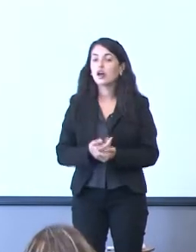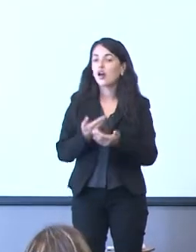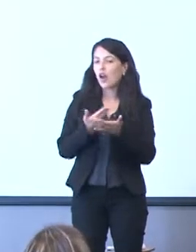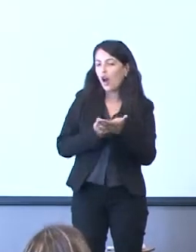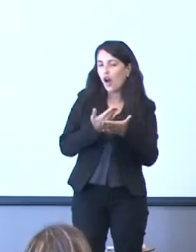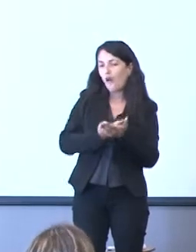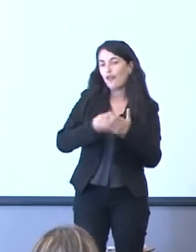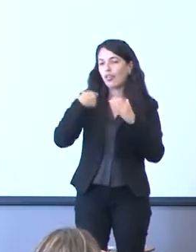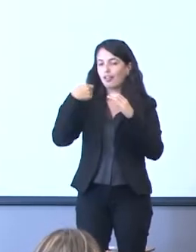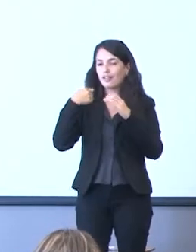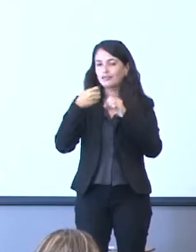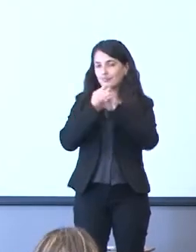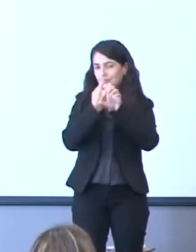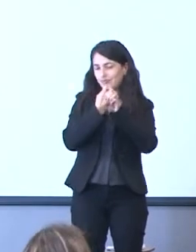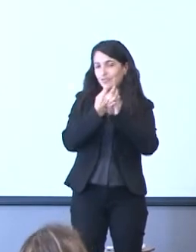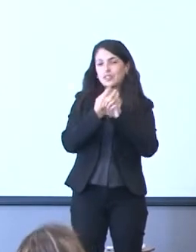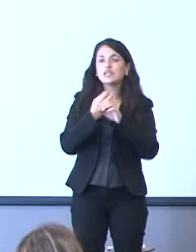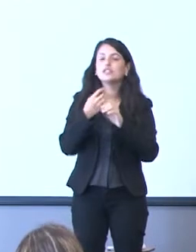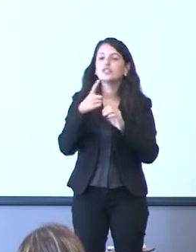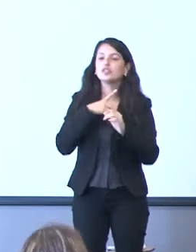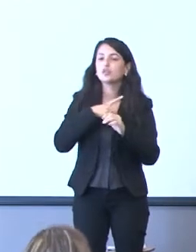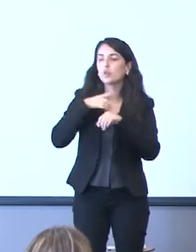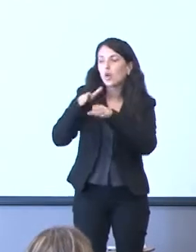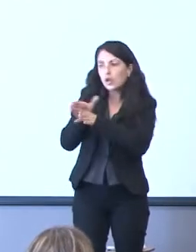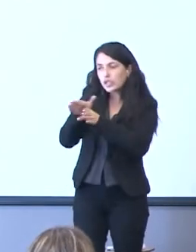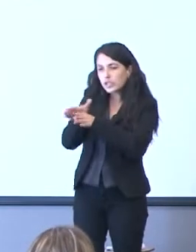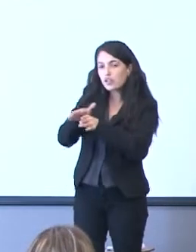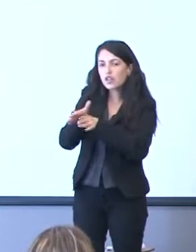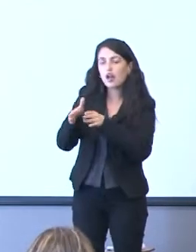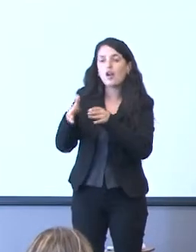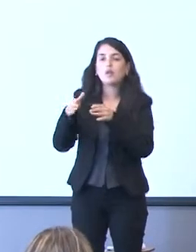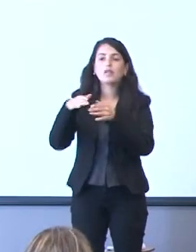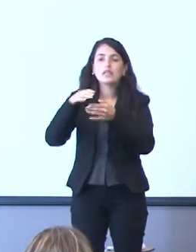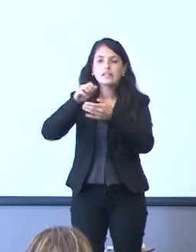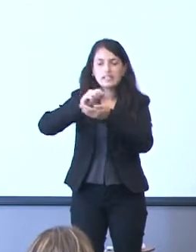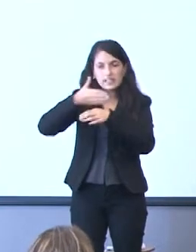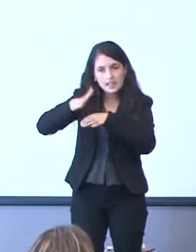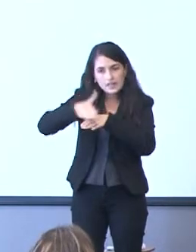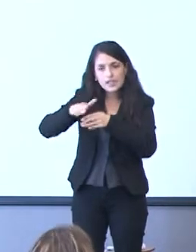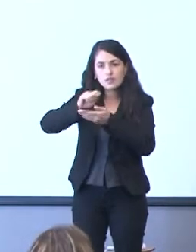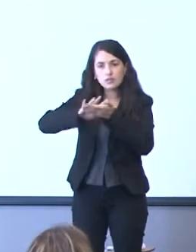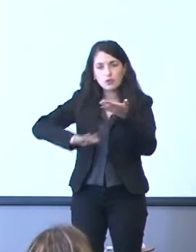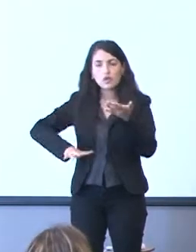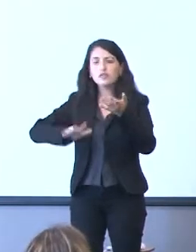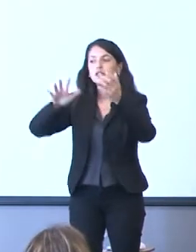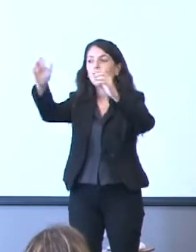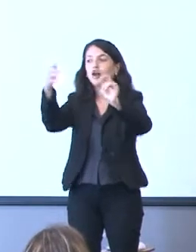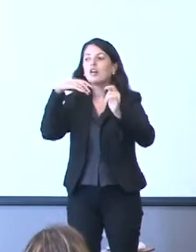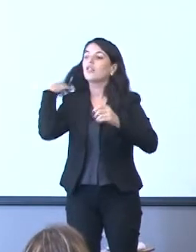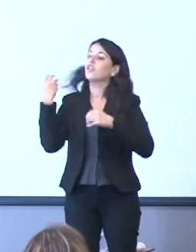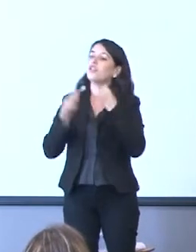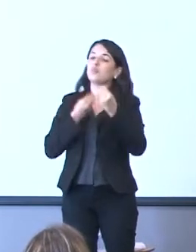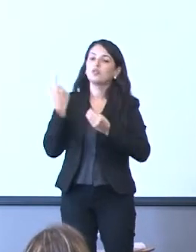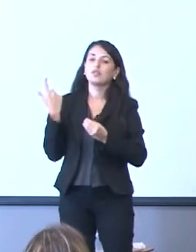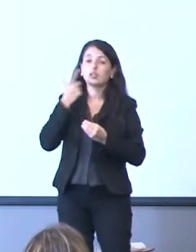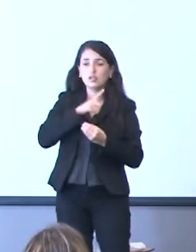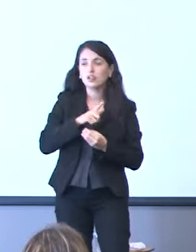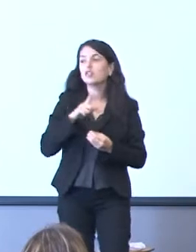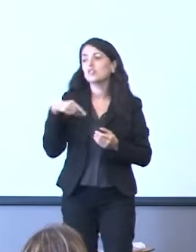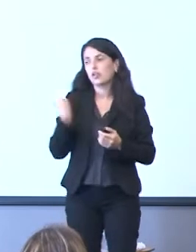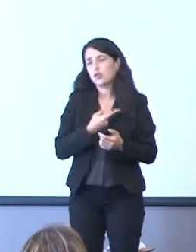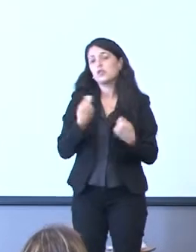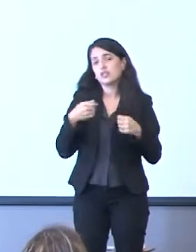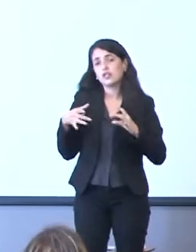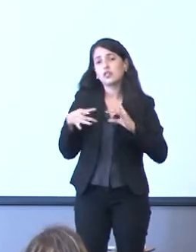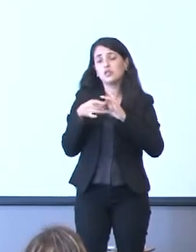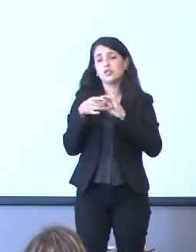videoaulas, exercícios e orientações sobre como interferir na realidade da escola. E a gente tem que se unir para